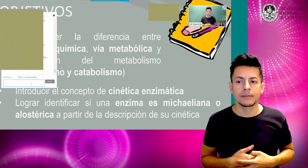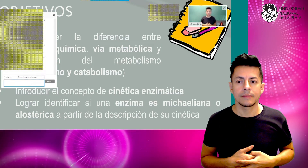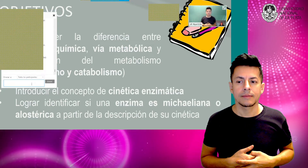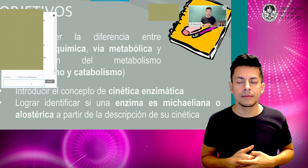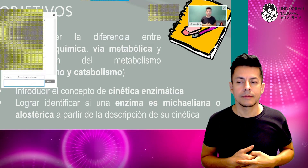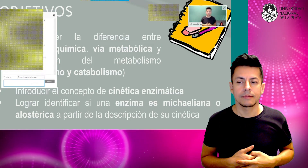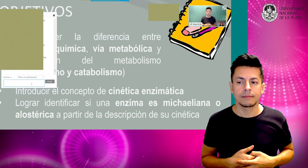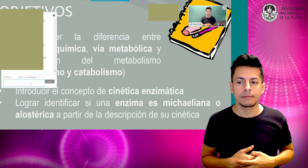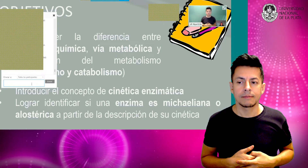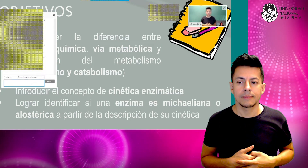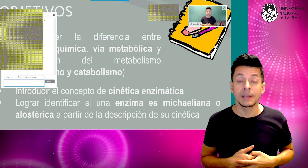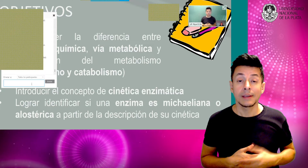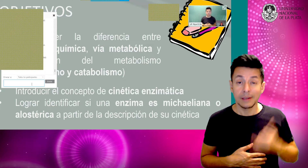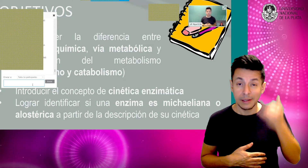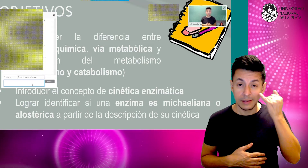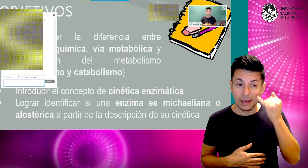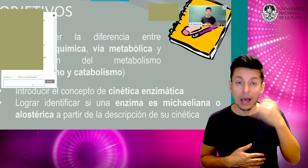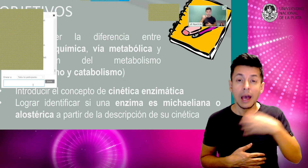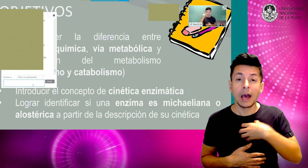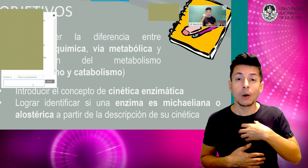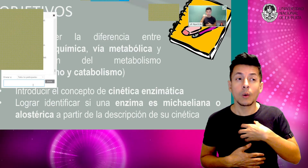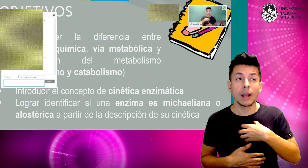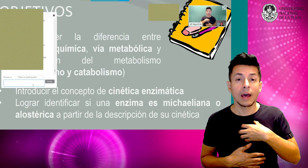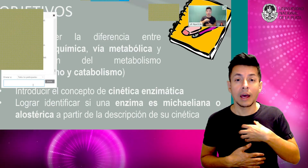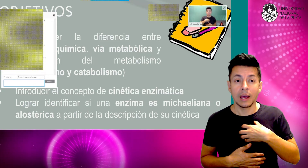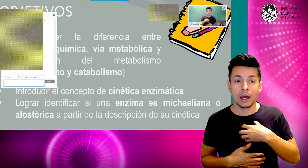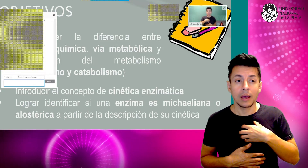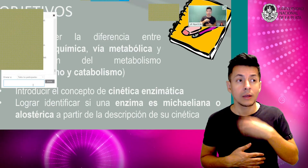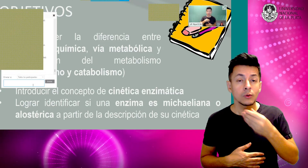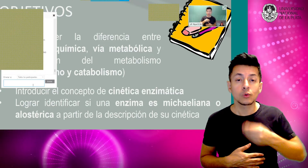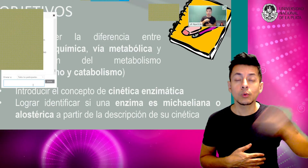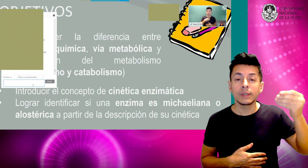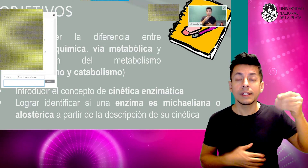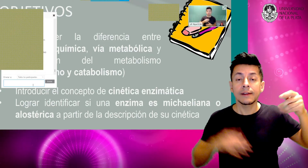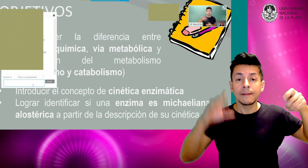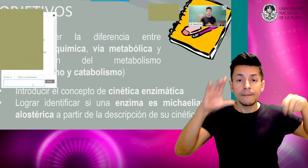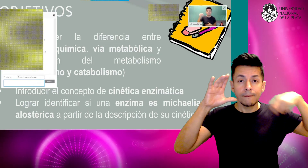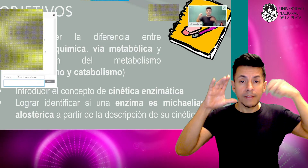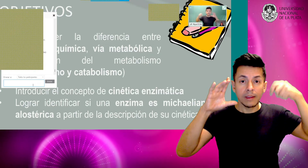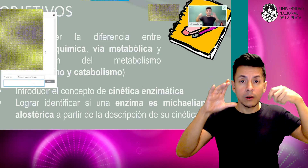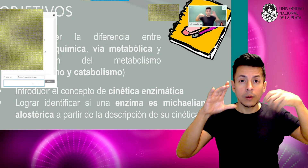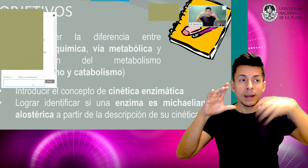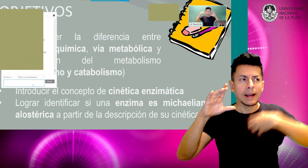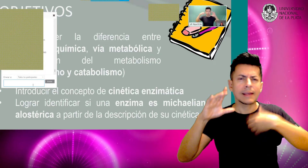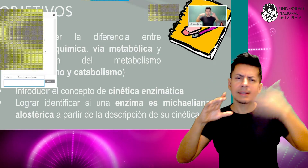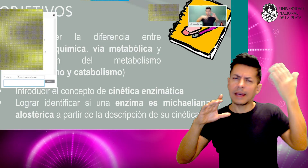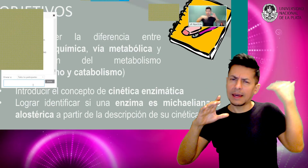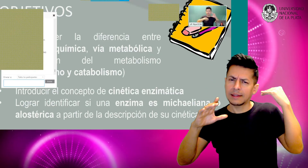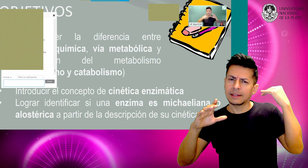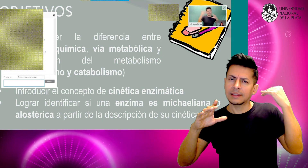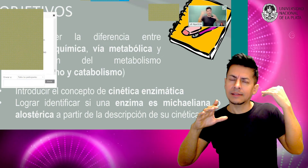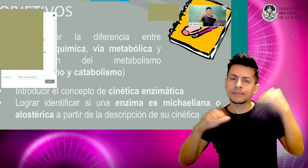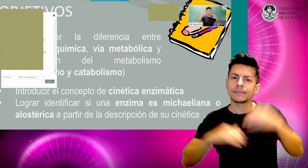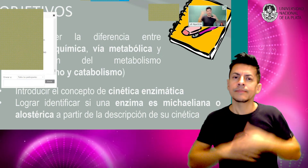Ya está subido al aula en esta unidad el video de la clase teórica que dimos hoy,